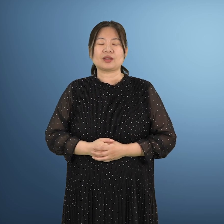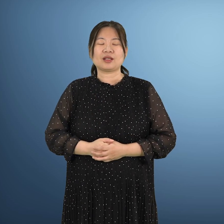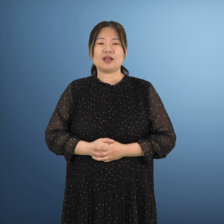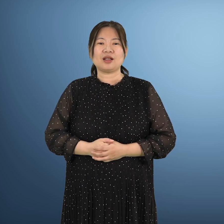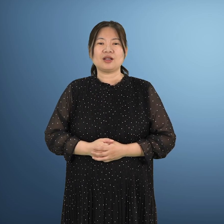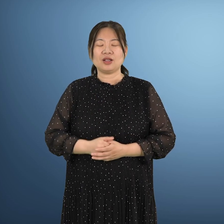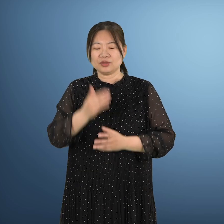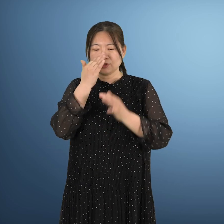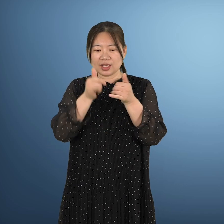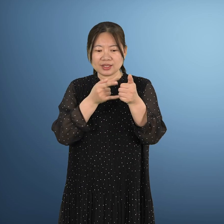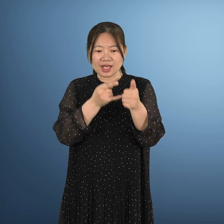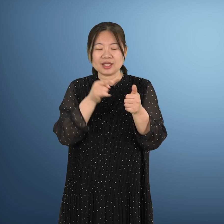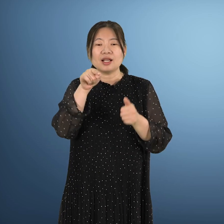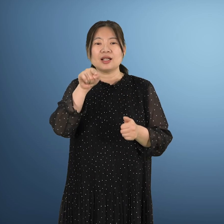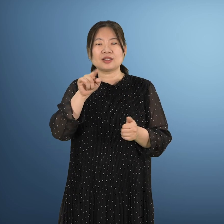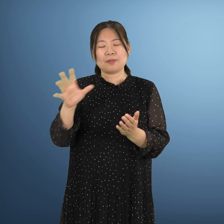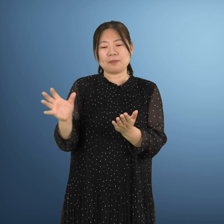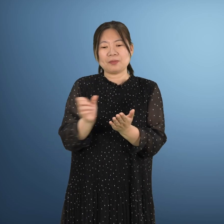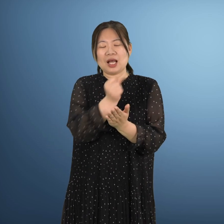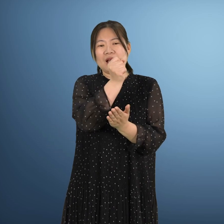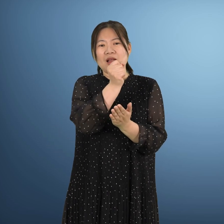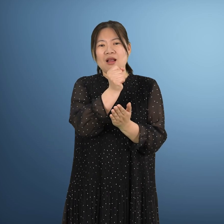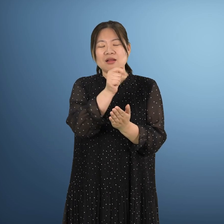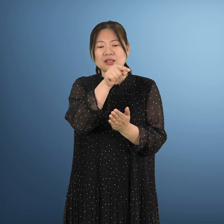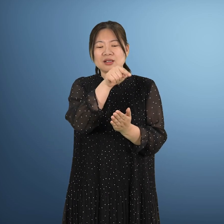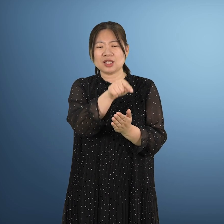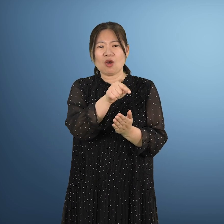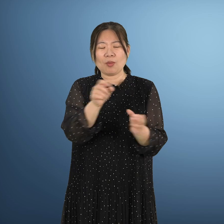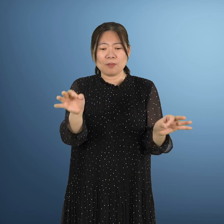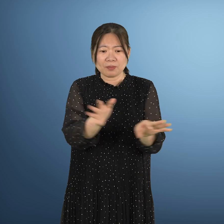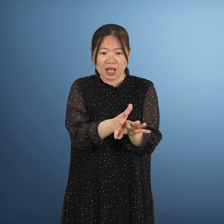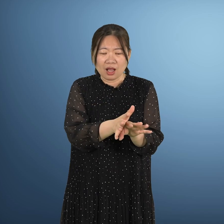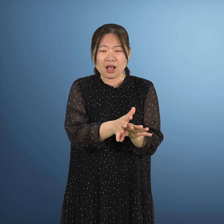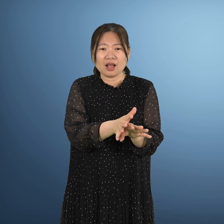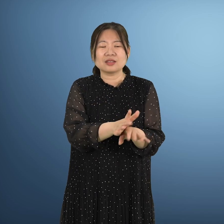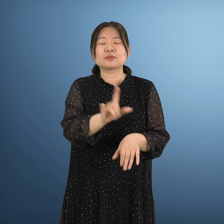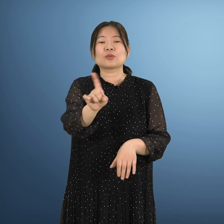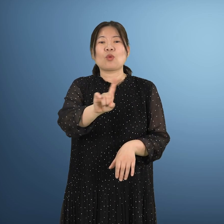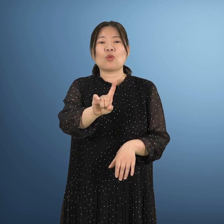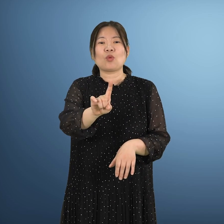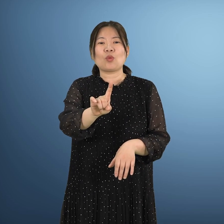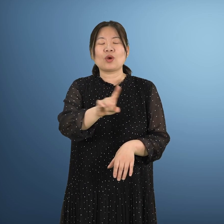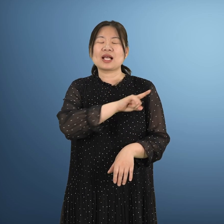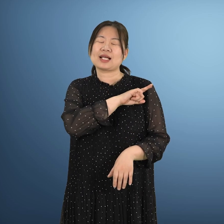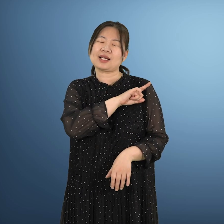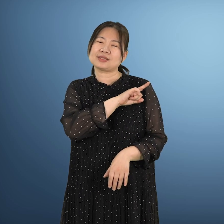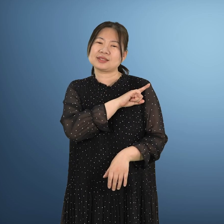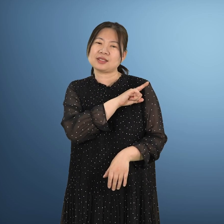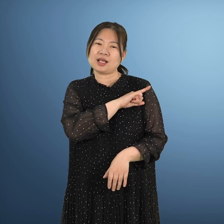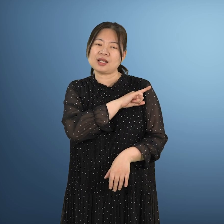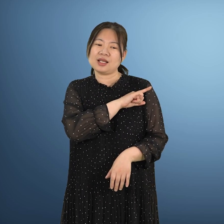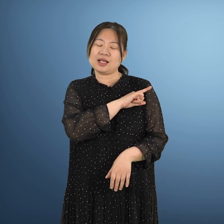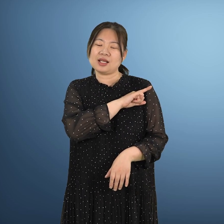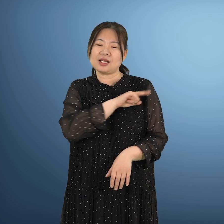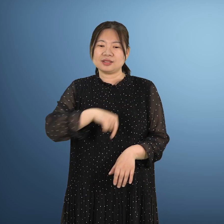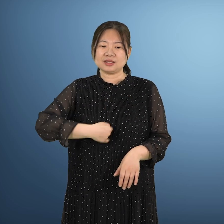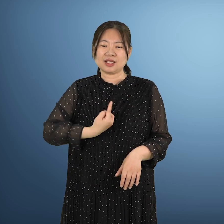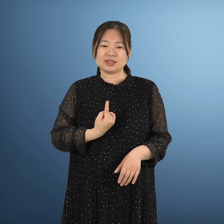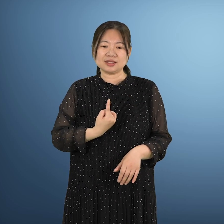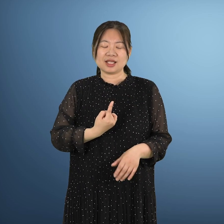그러니까 유대인들에게 그것을 빼앗기고 그것이 없어진다는 것은 가장